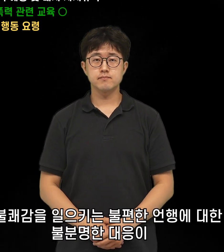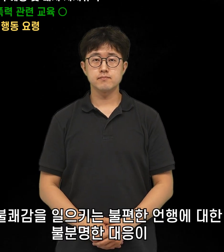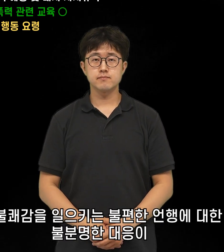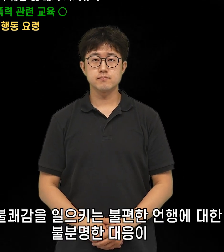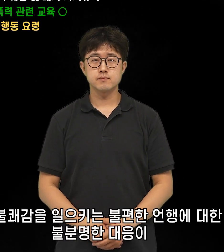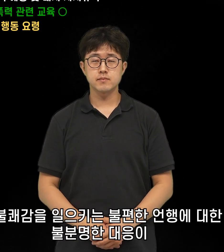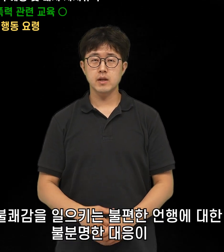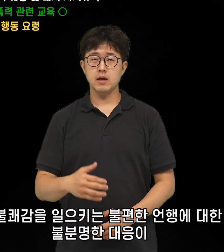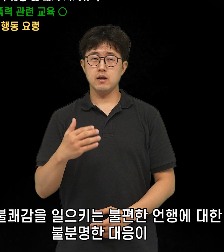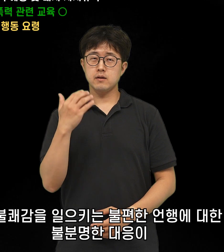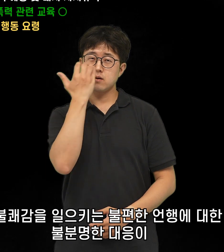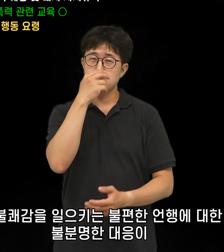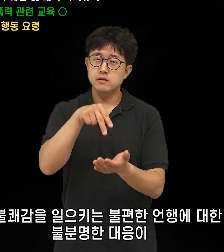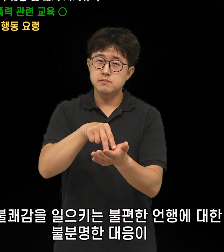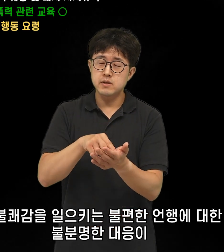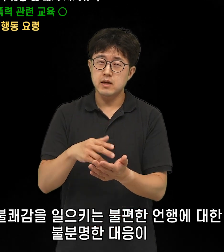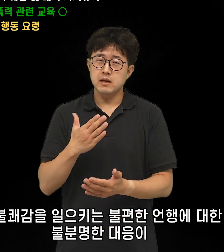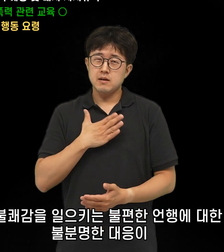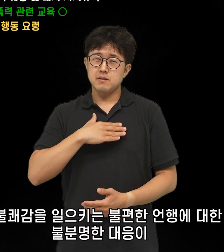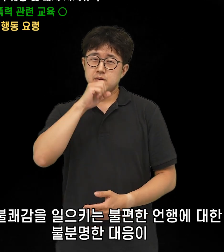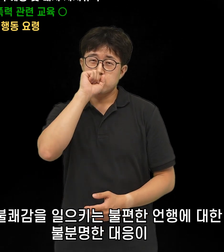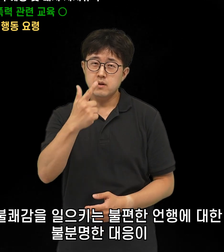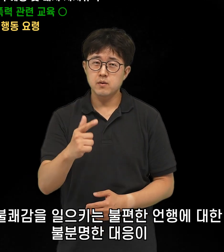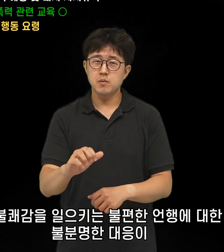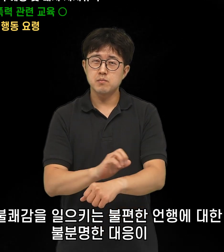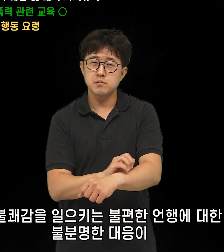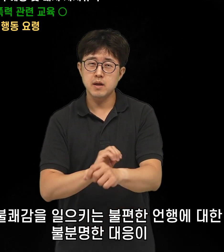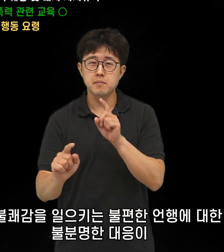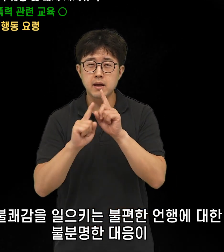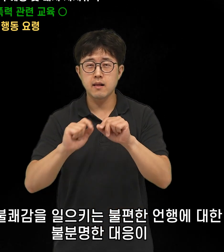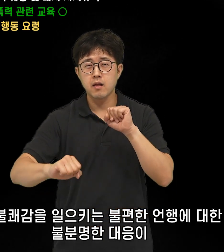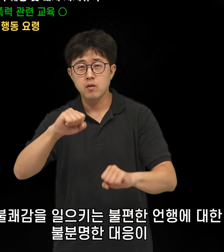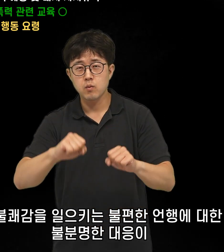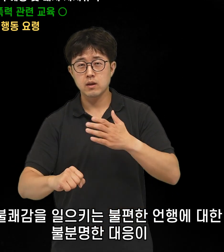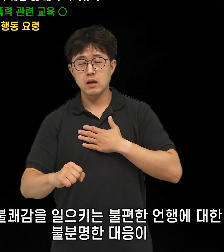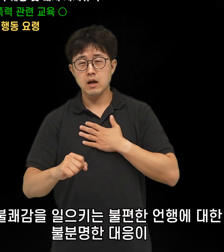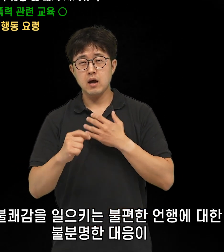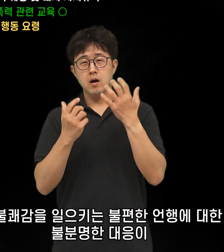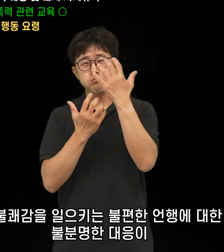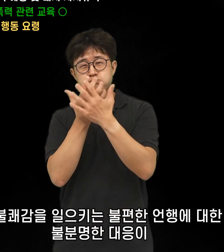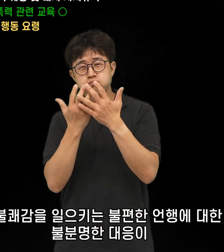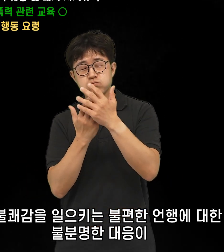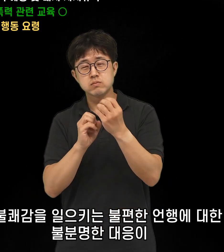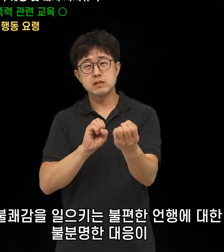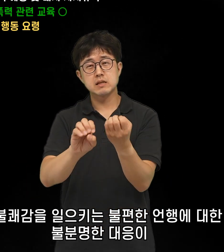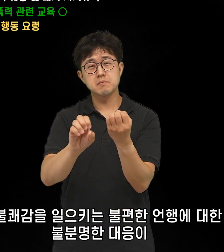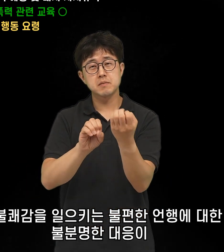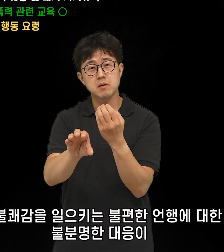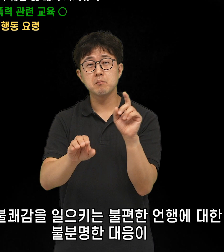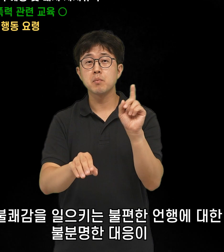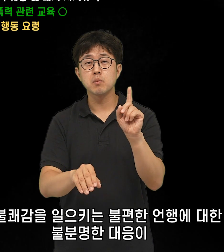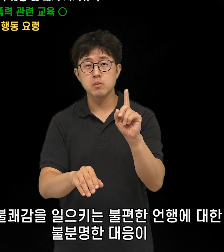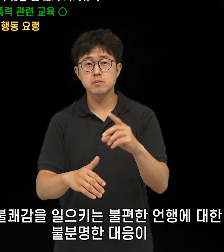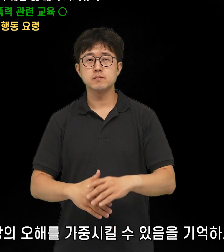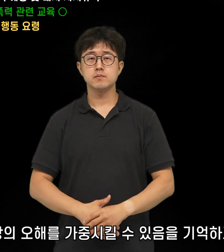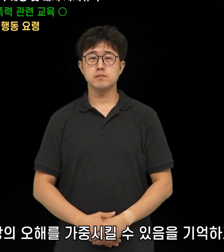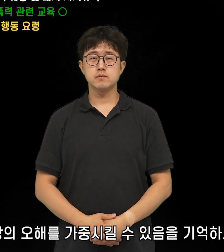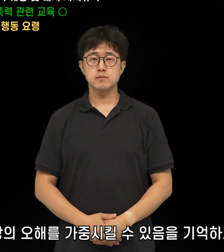2. 성적 불쾌감을 일으키는 불편한 언행에 대한 나의 불분명한 대응이 상대방의